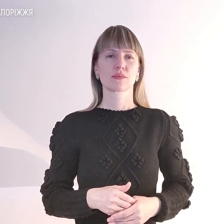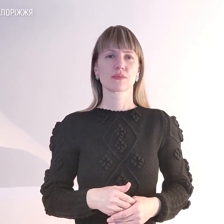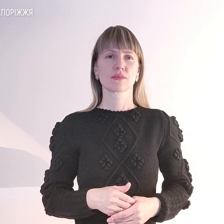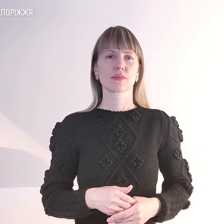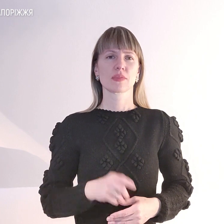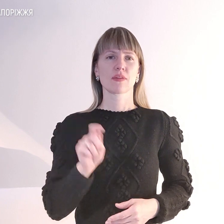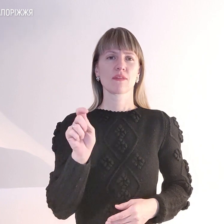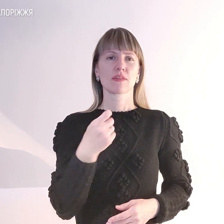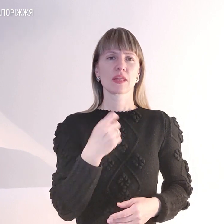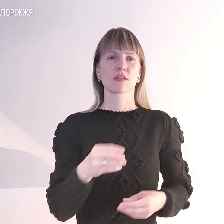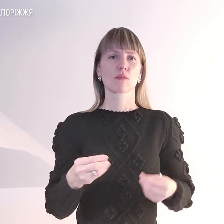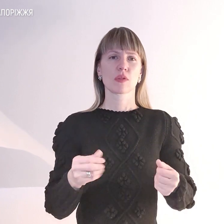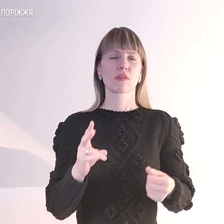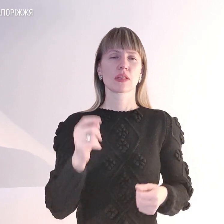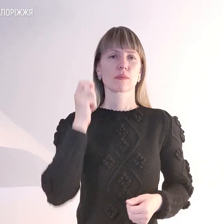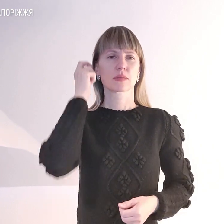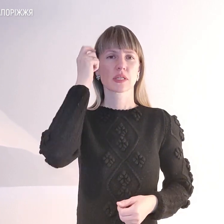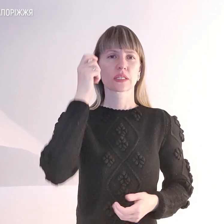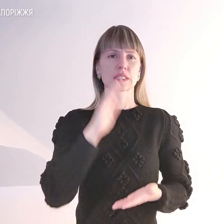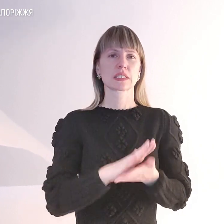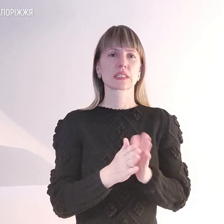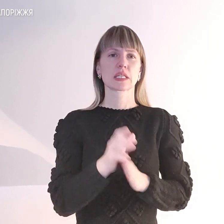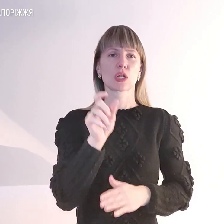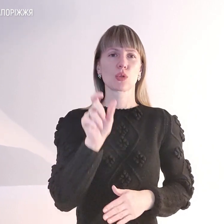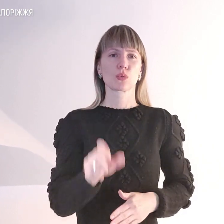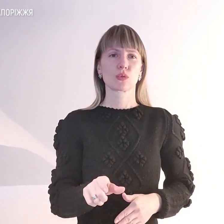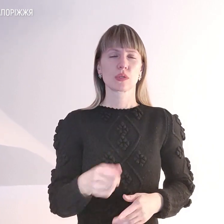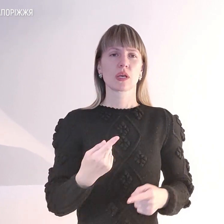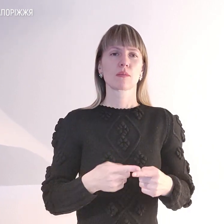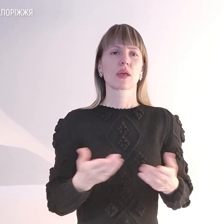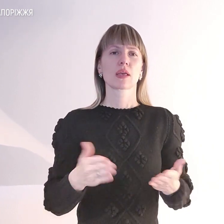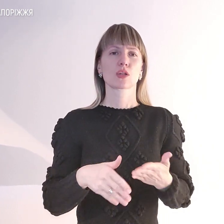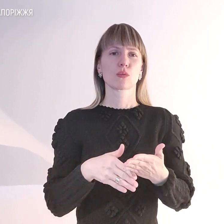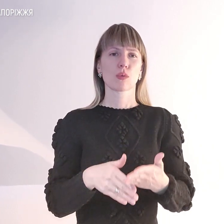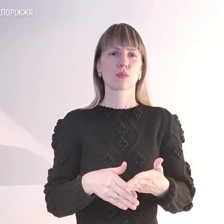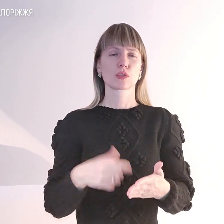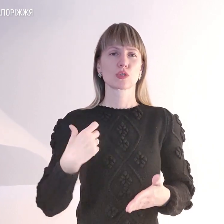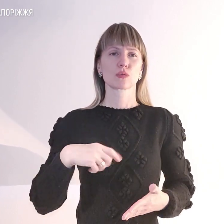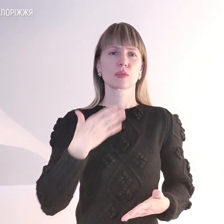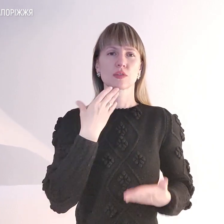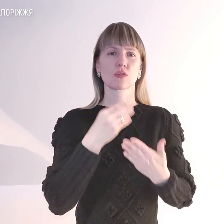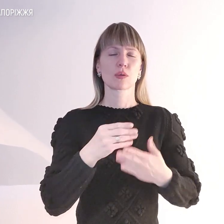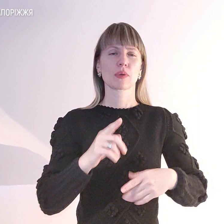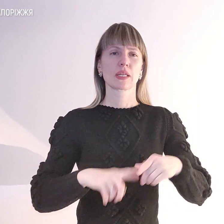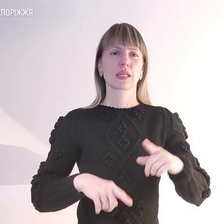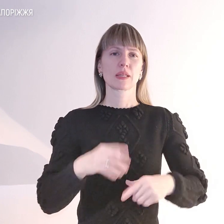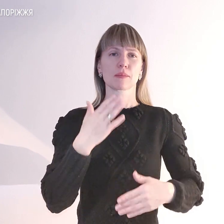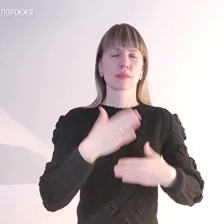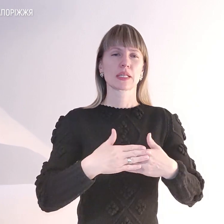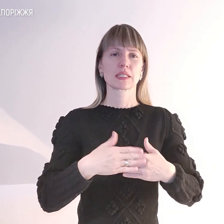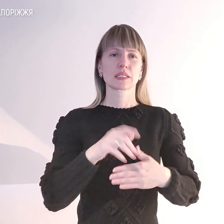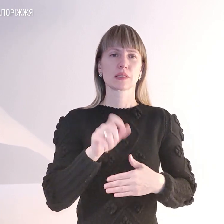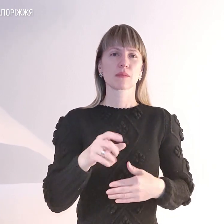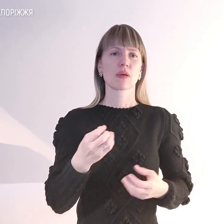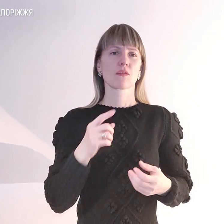Війна впливає на психологічний стан людини. Про те, як допомогти собі, своїм рідним, близьким у непростих